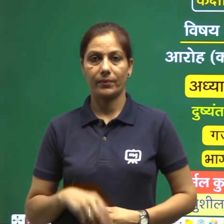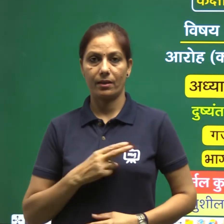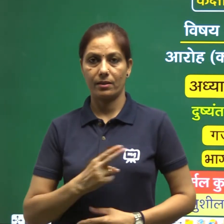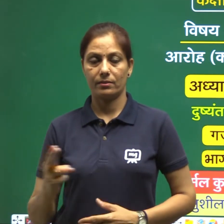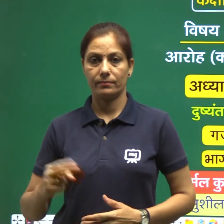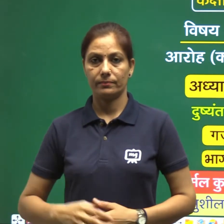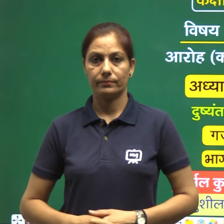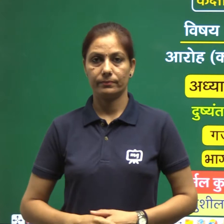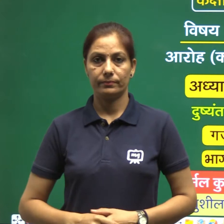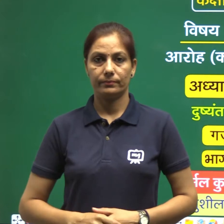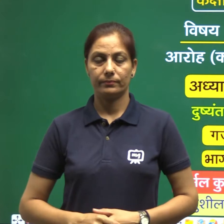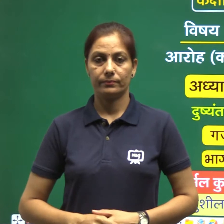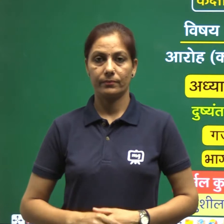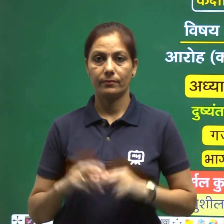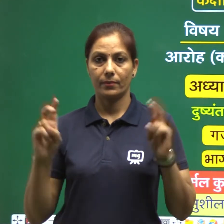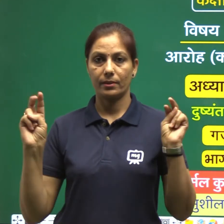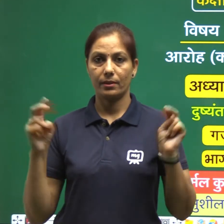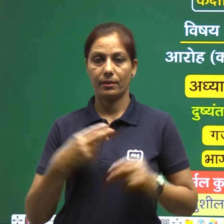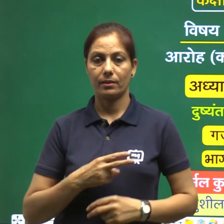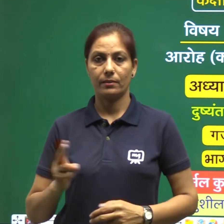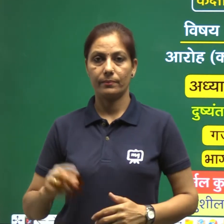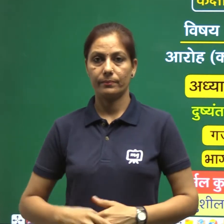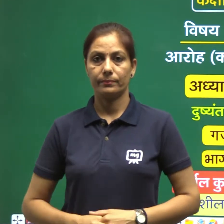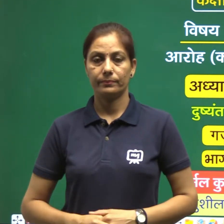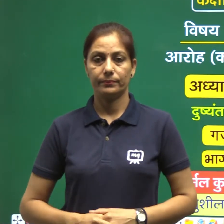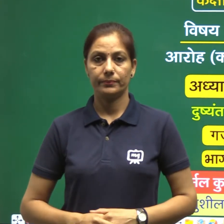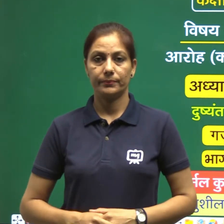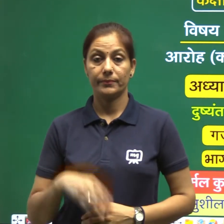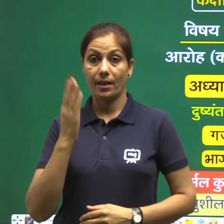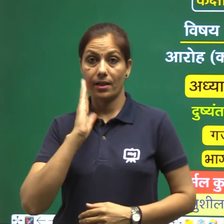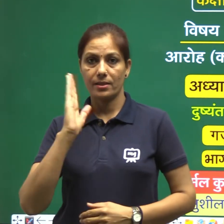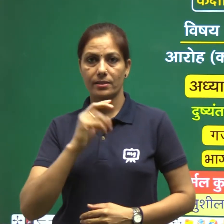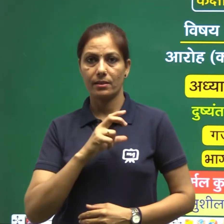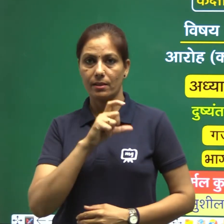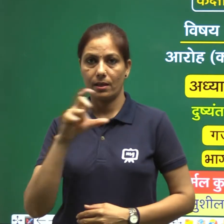कुमार। अध्याय का नाम गजल।